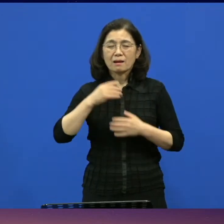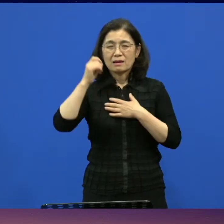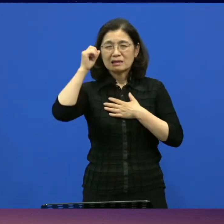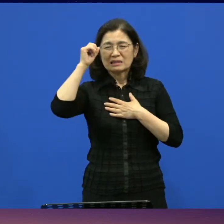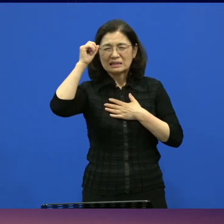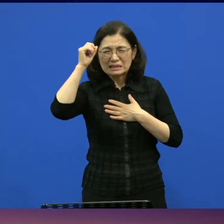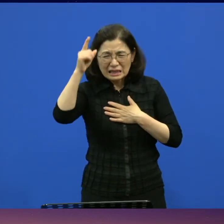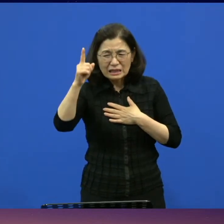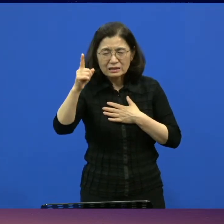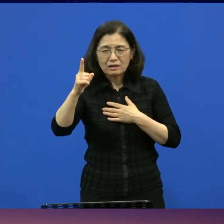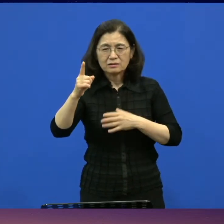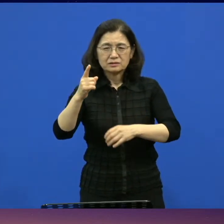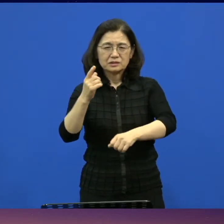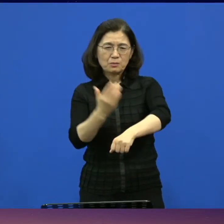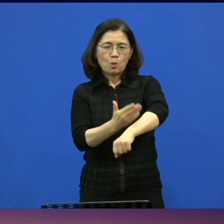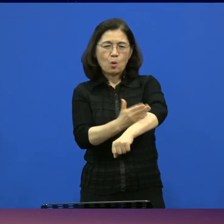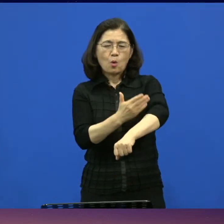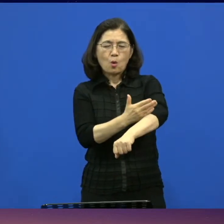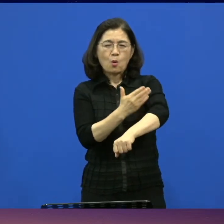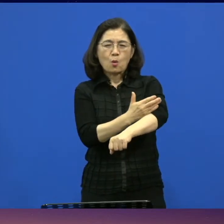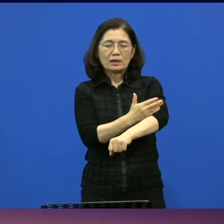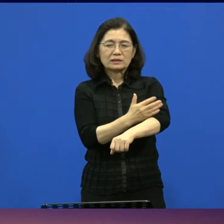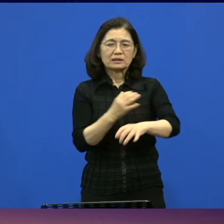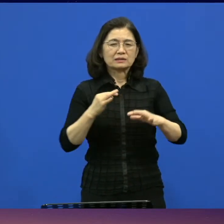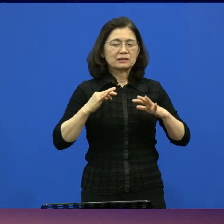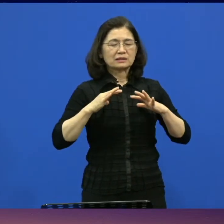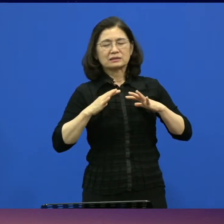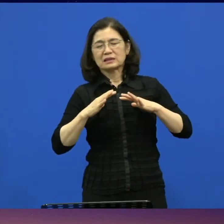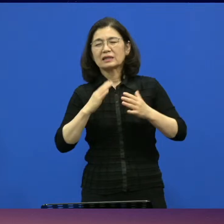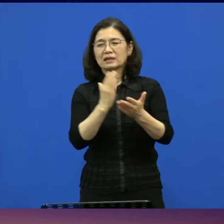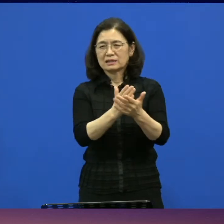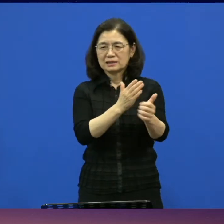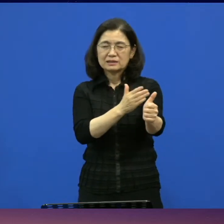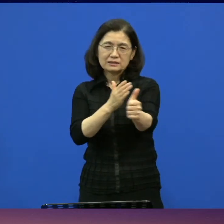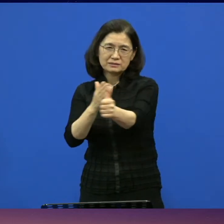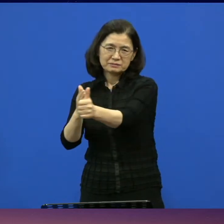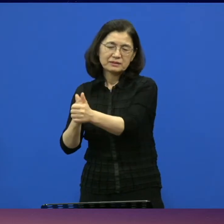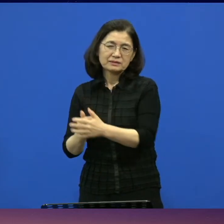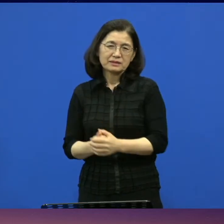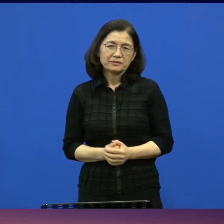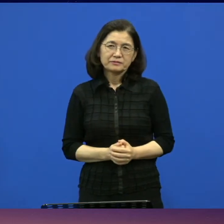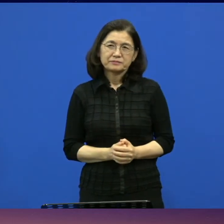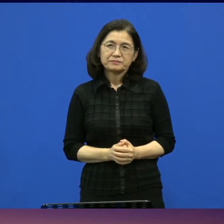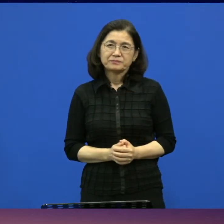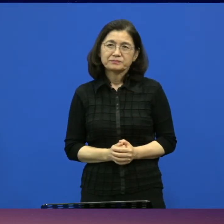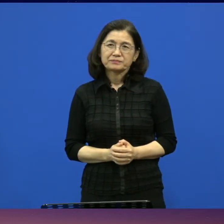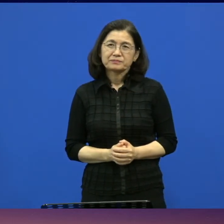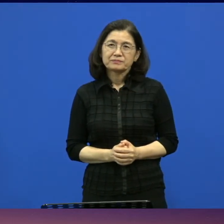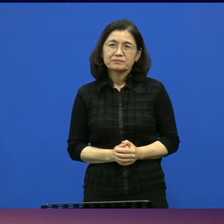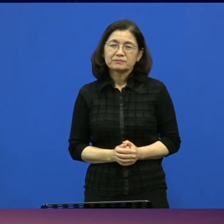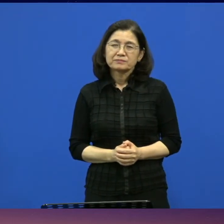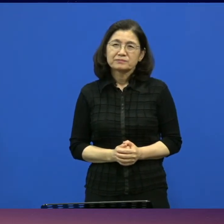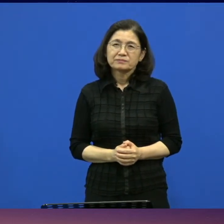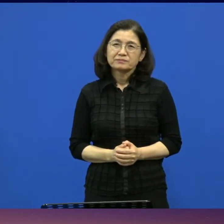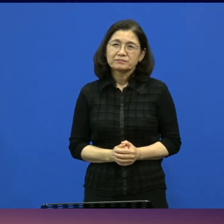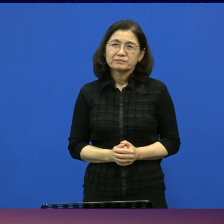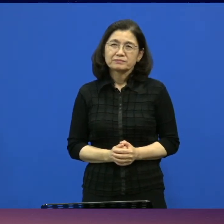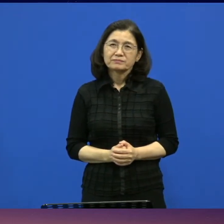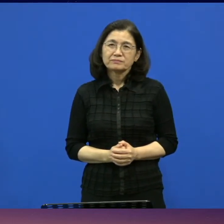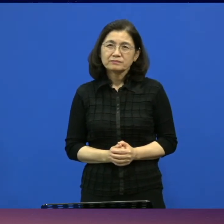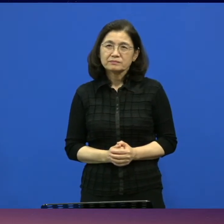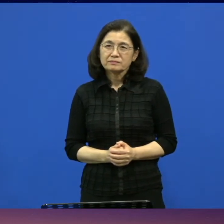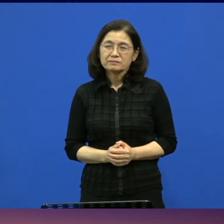여러분. 뭘로 우리를 포장해 하면 멋있게 하나님 앞에 설 수 있어요? Nothing. 아무것도